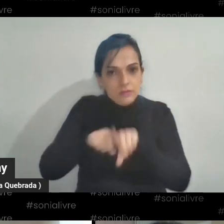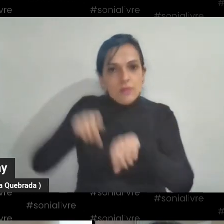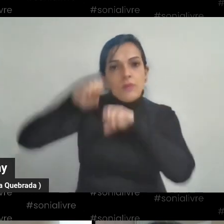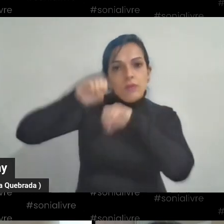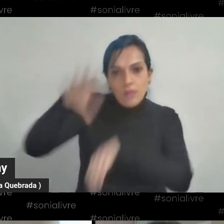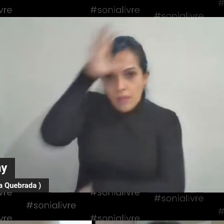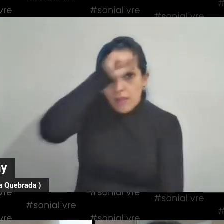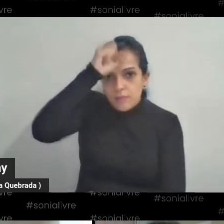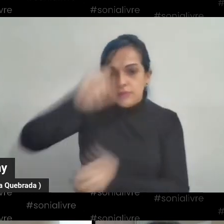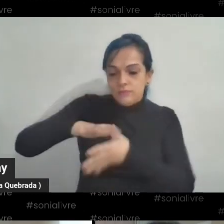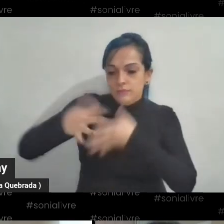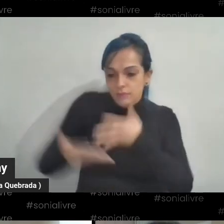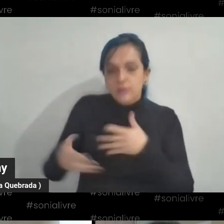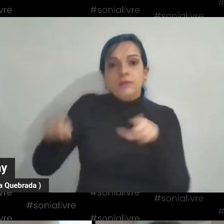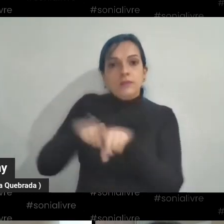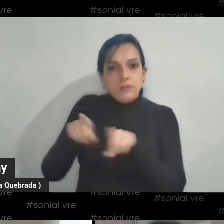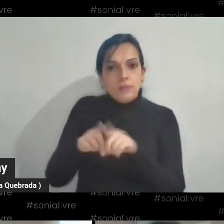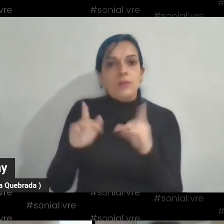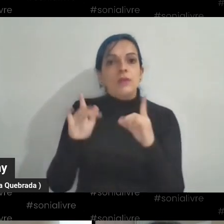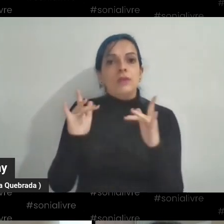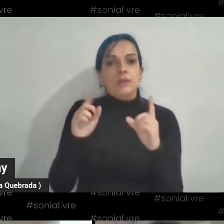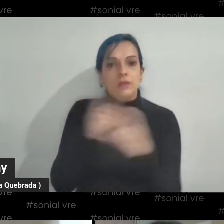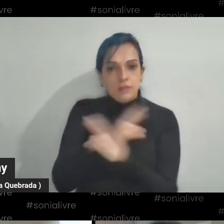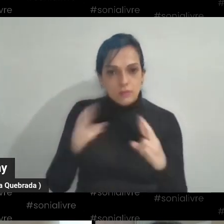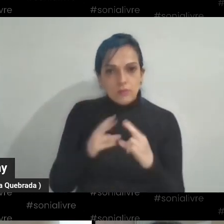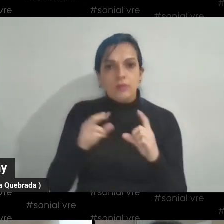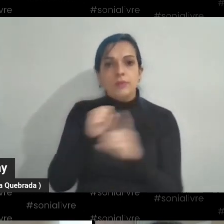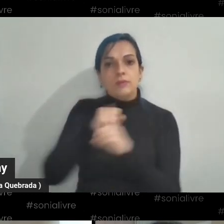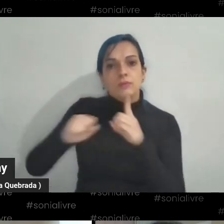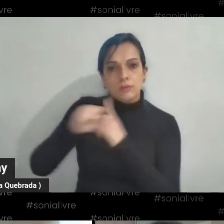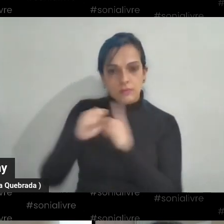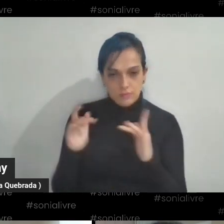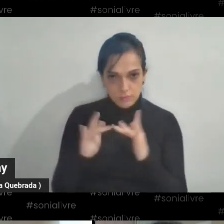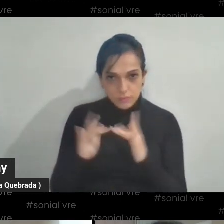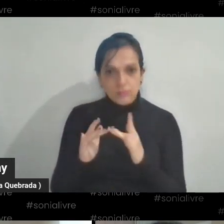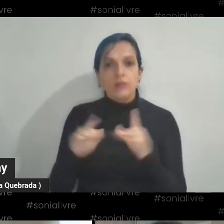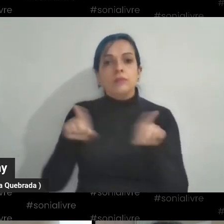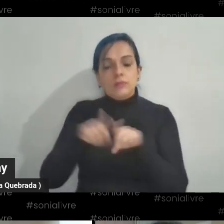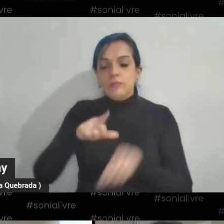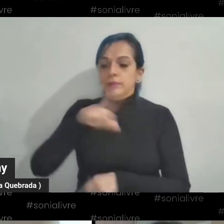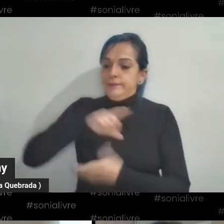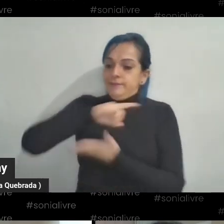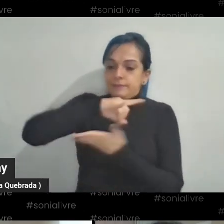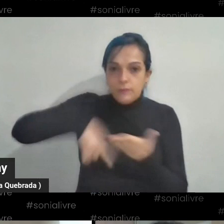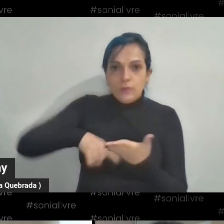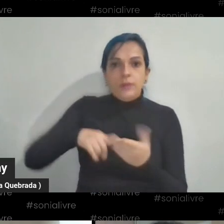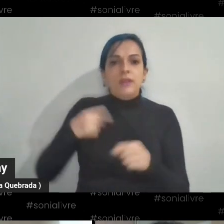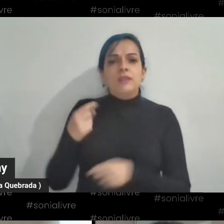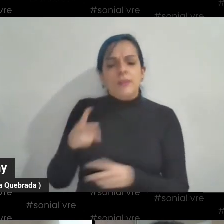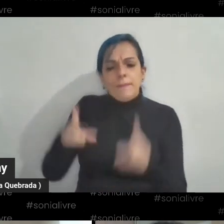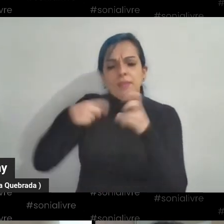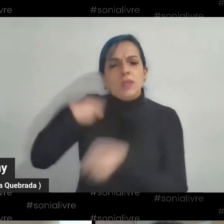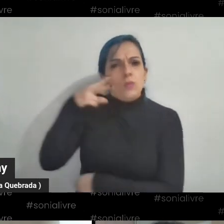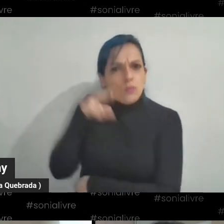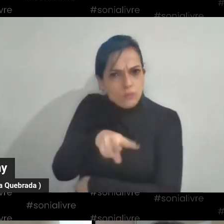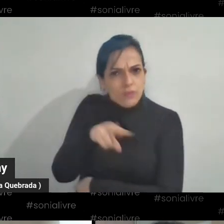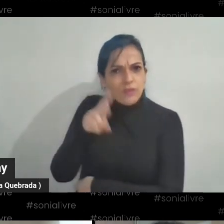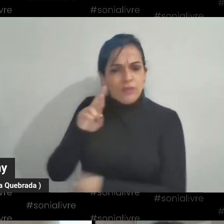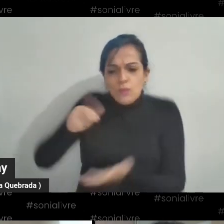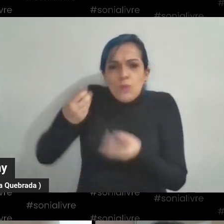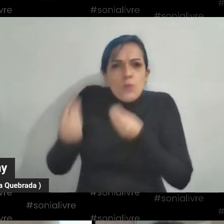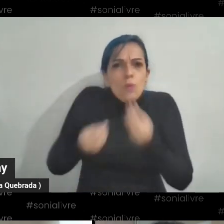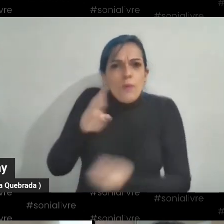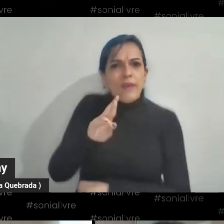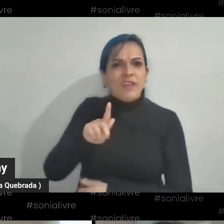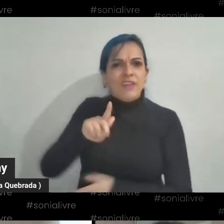convívio social, ter documentos, né, que eu vi que o RG dela foi aos 45 anos, imagine, Ela nem